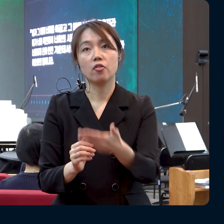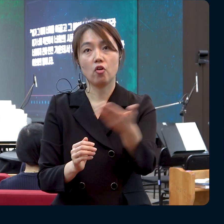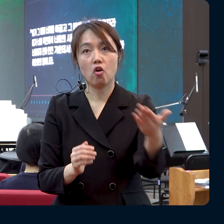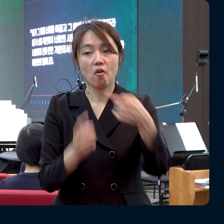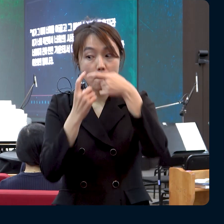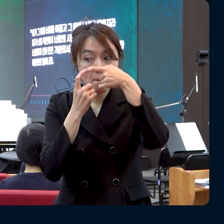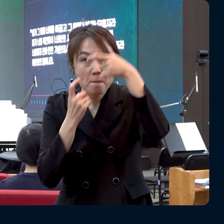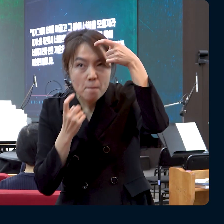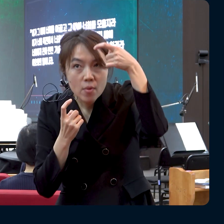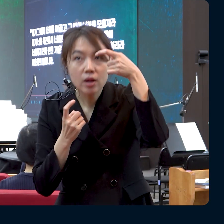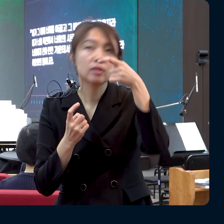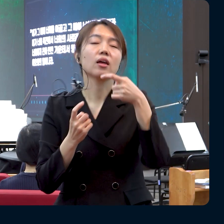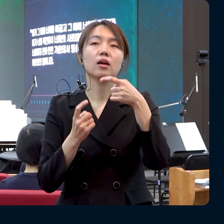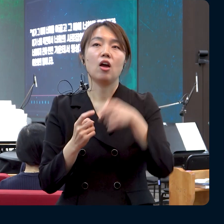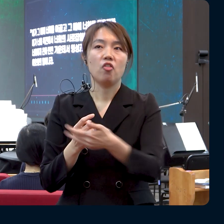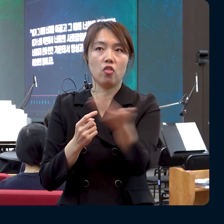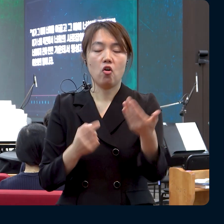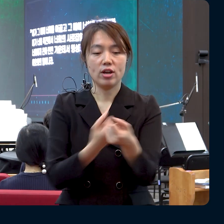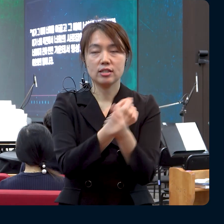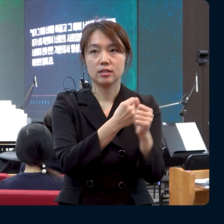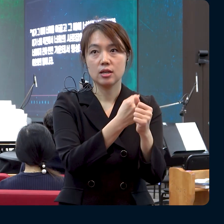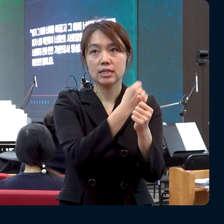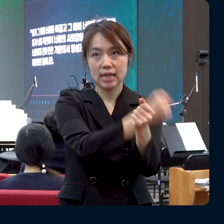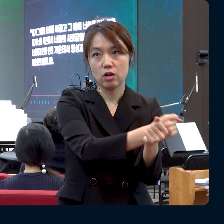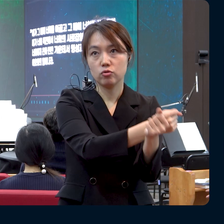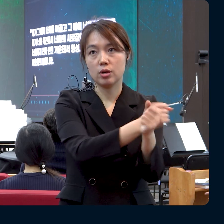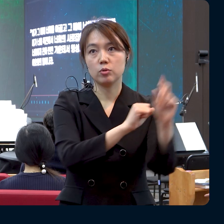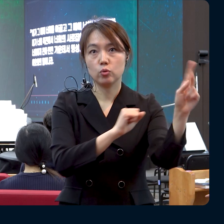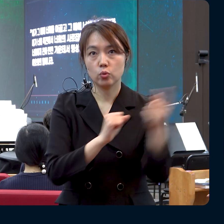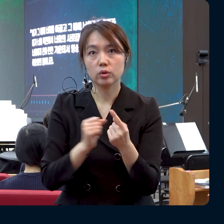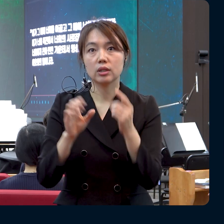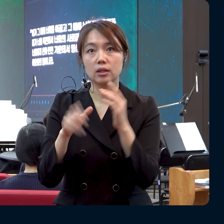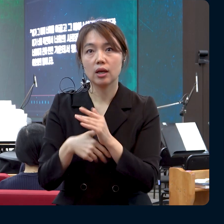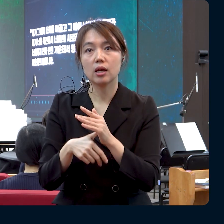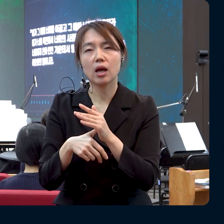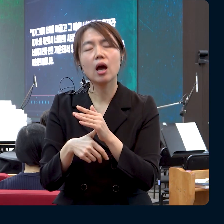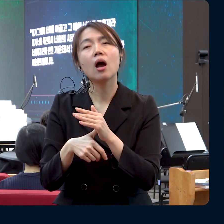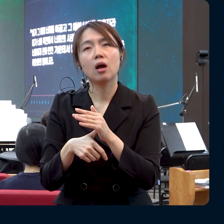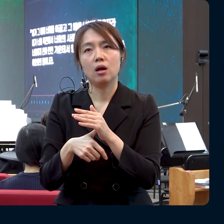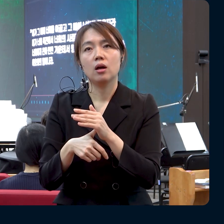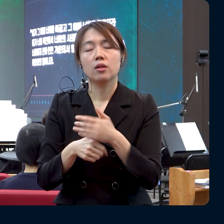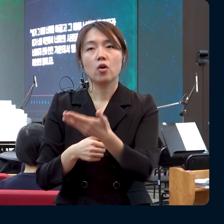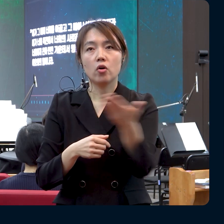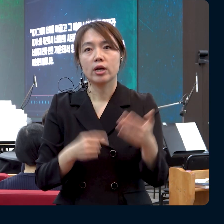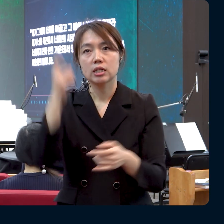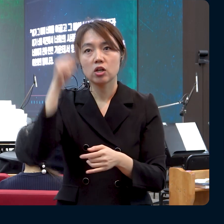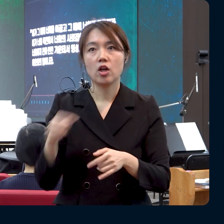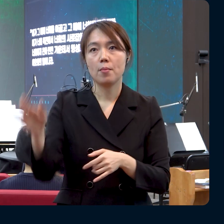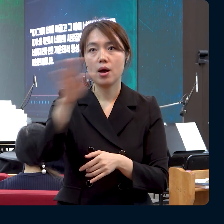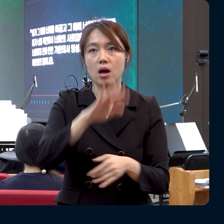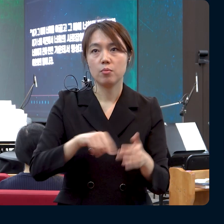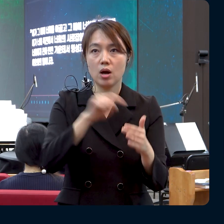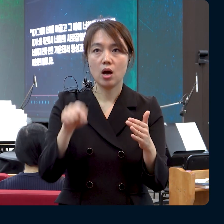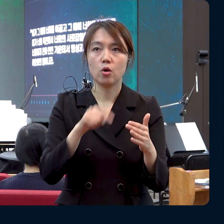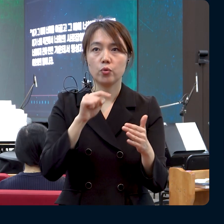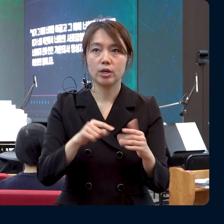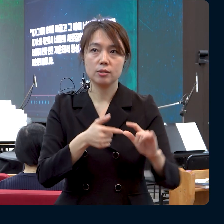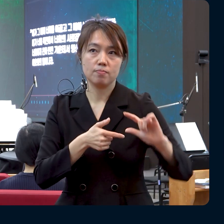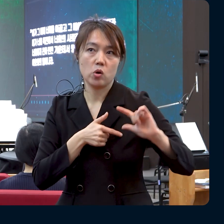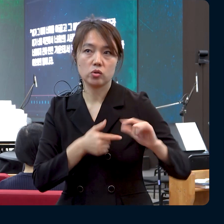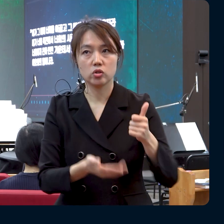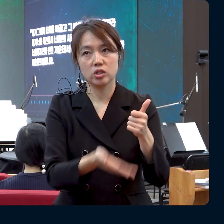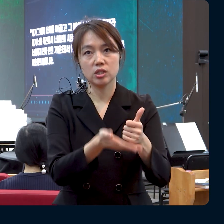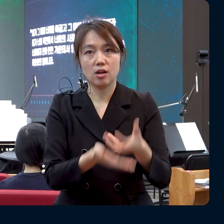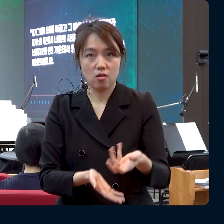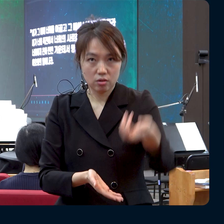너희 목전에서 너희의 사로잡힘을 돌이킬 때에 너희에게 천하 만민 가운데서 명성과 칭찬을 얻게